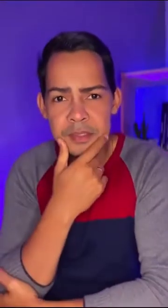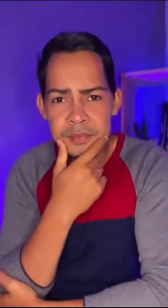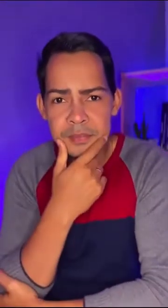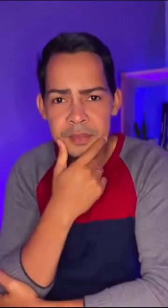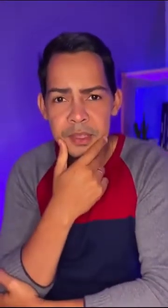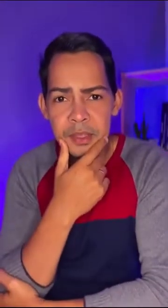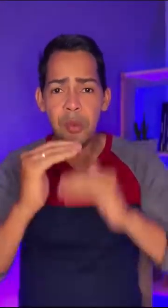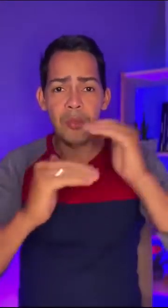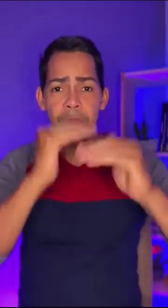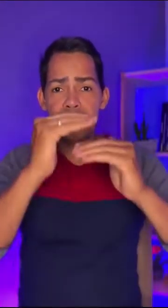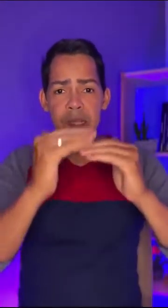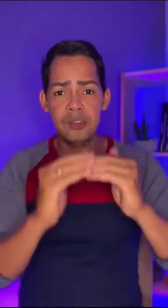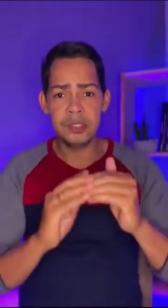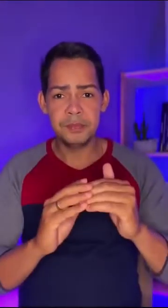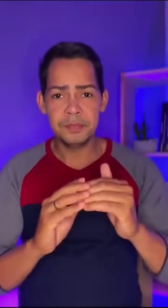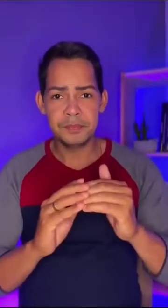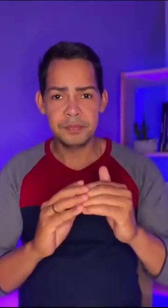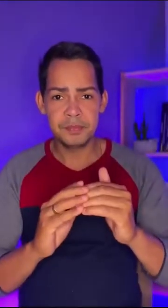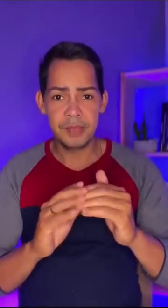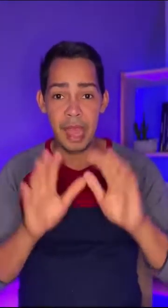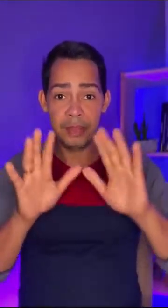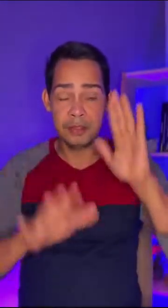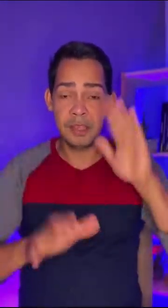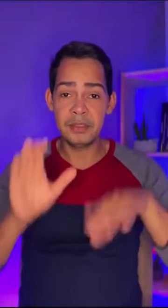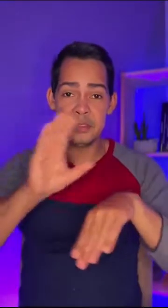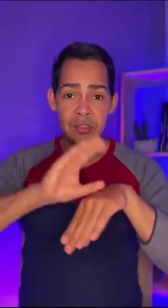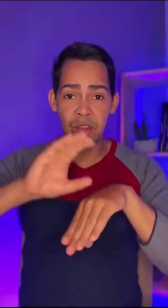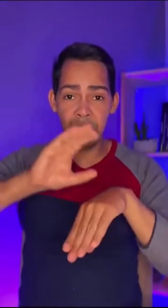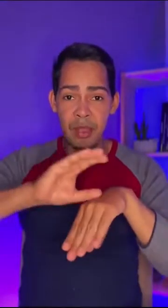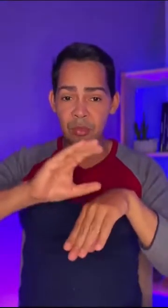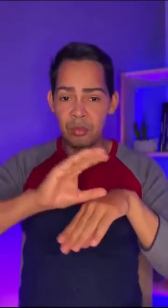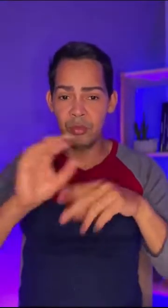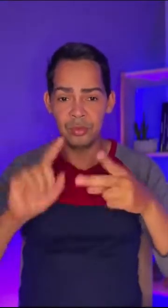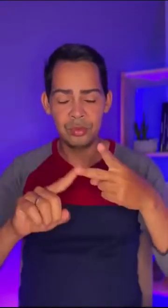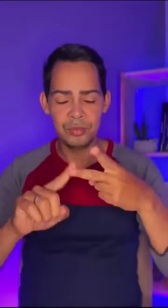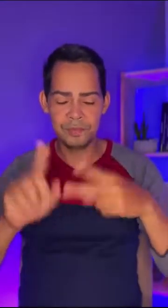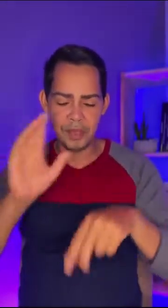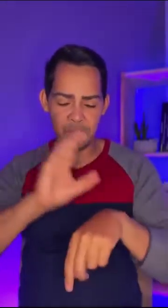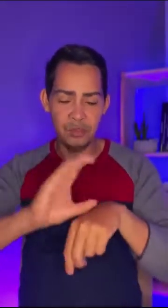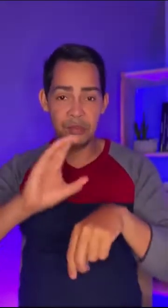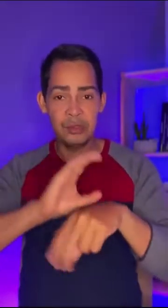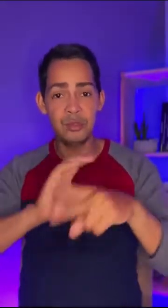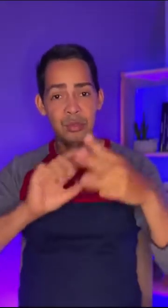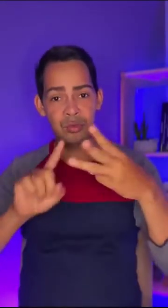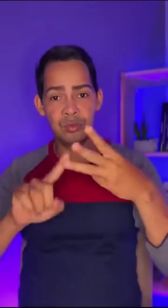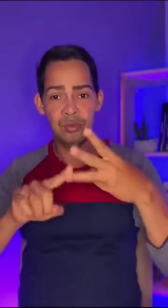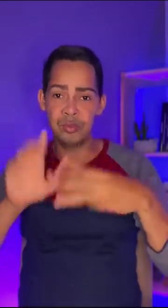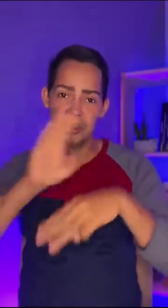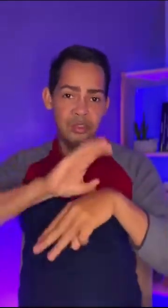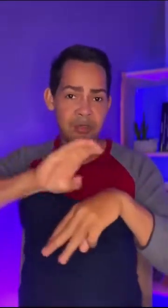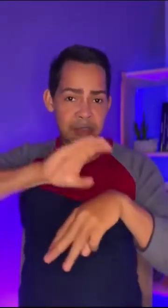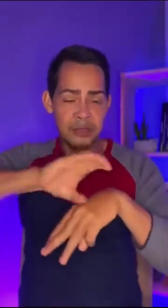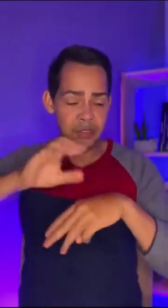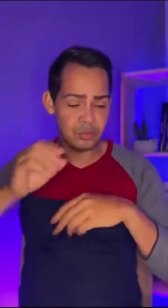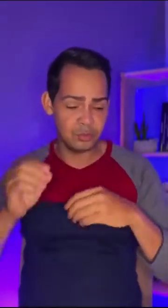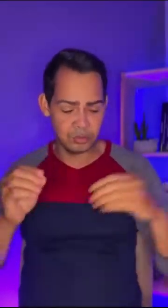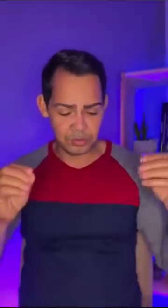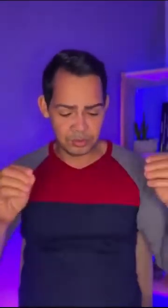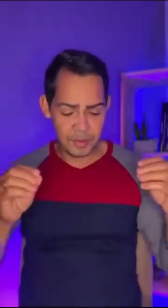assim, como que eu vou progredir? Às vezes a gente faz um curso, a gente faz 2 cursos, a gente faz 3 cursos